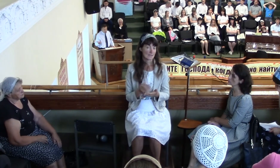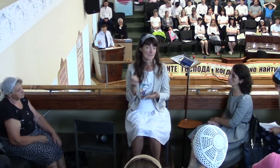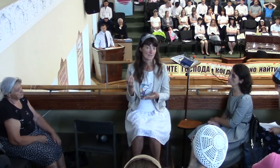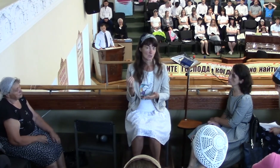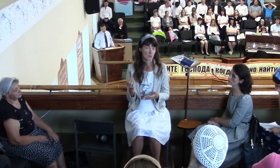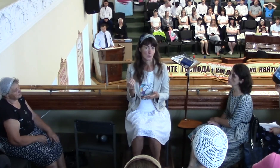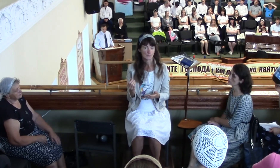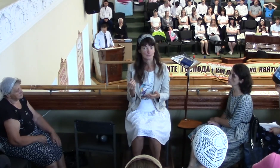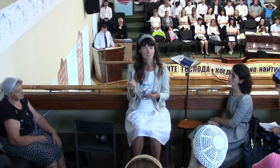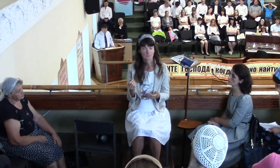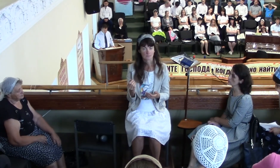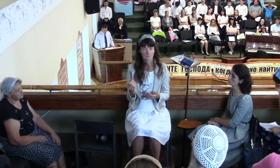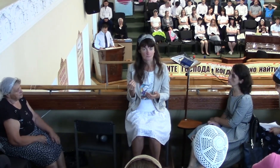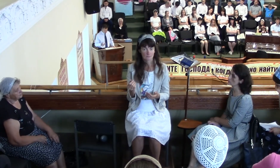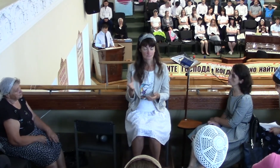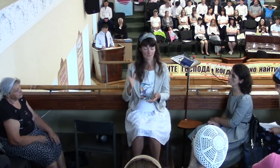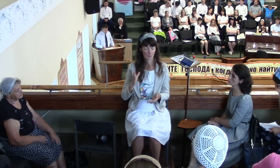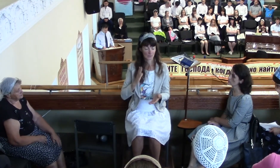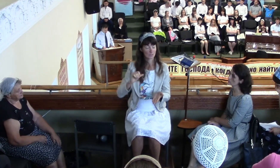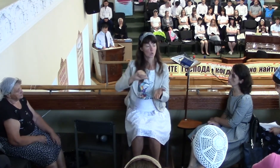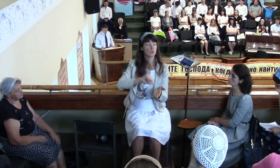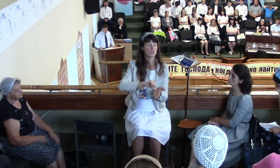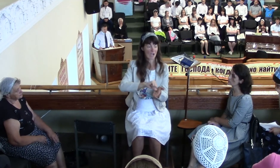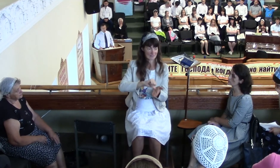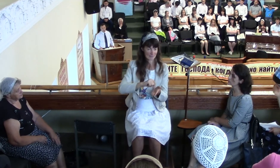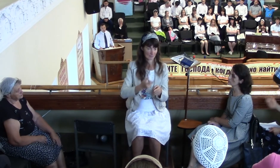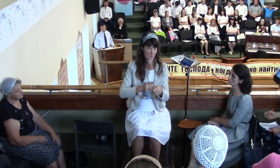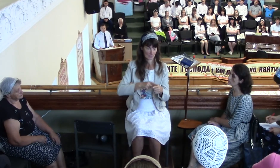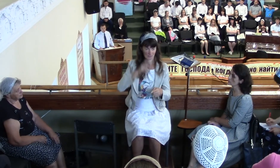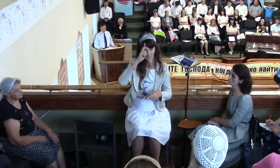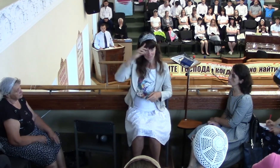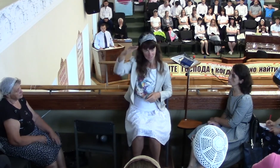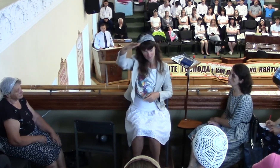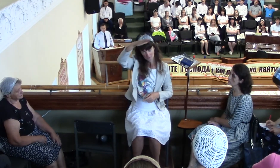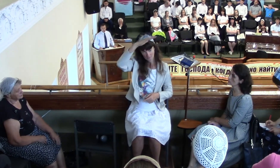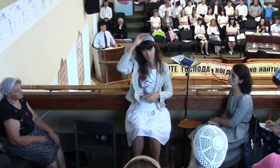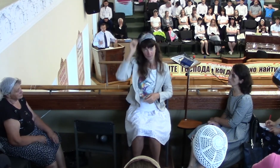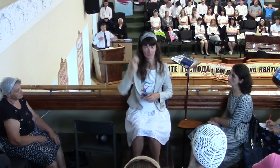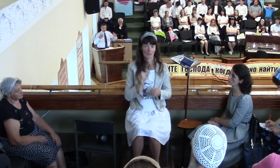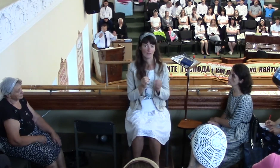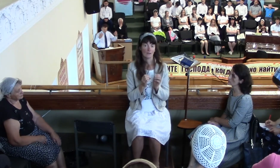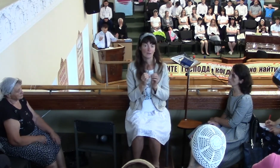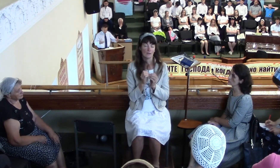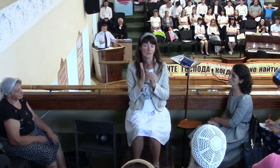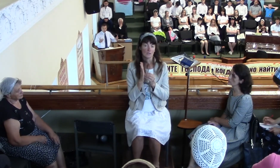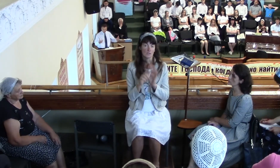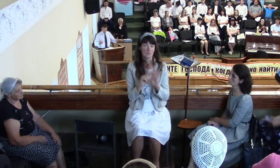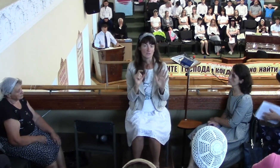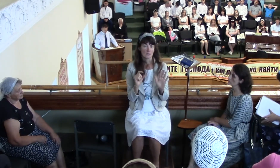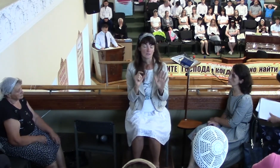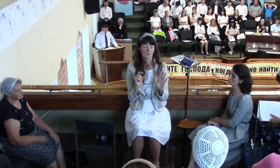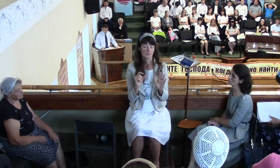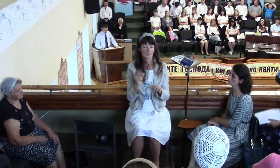быть участниками этого царства. И как мы прочитали в 14 стихе, да, это